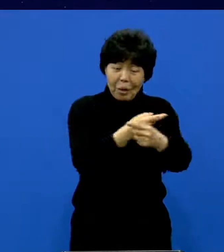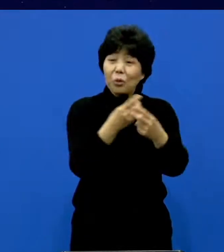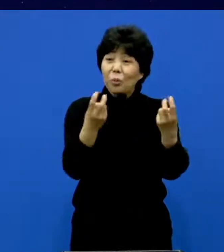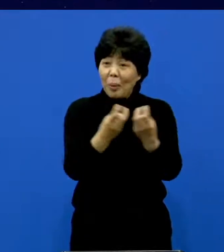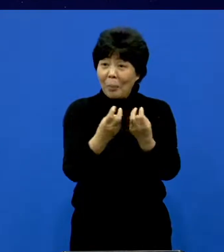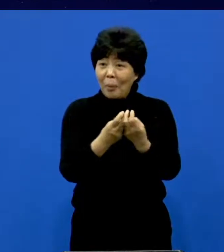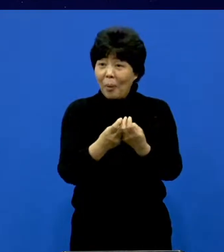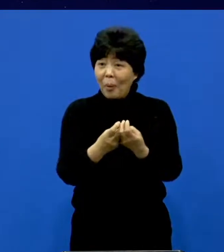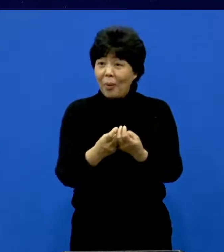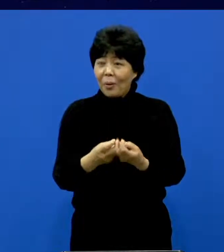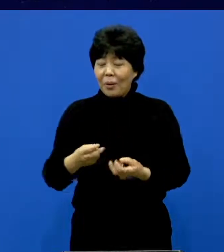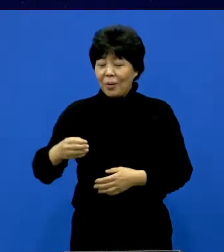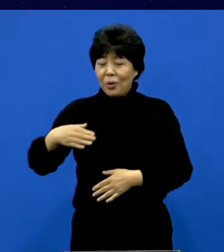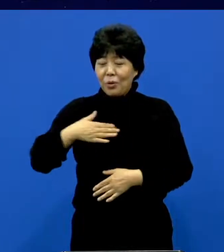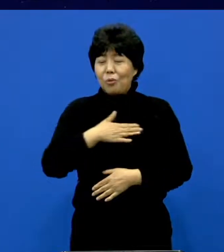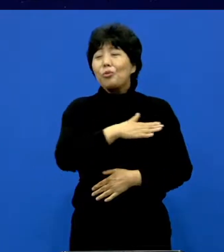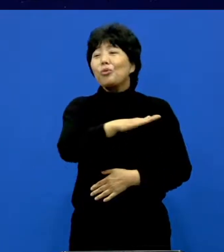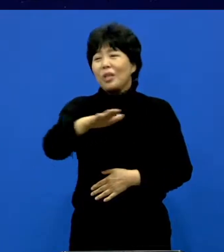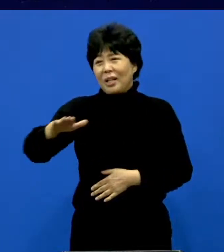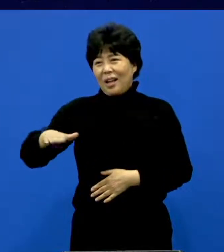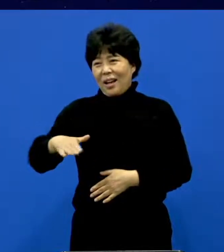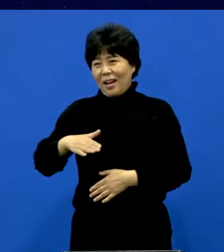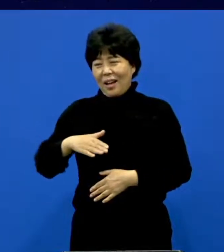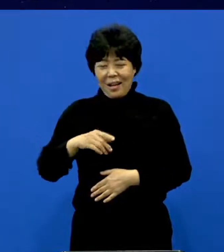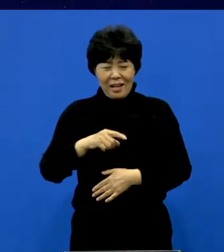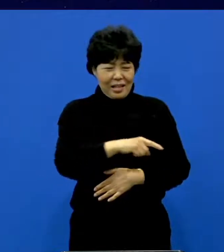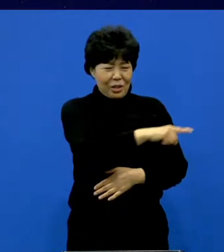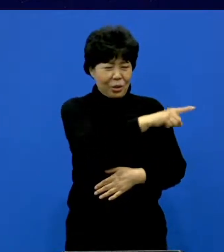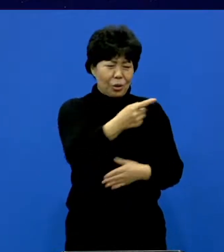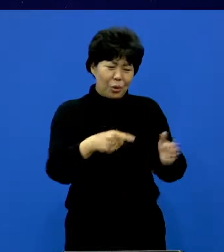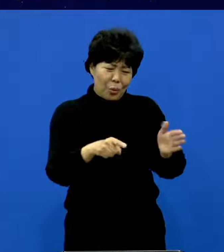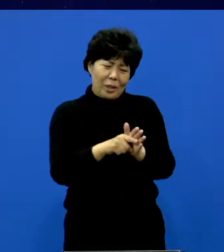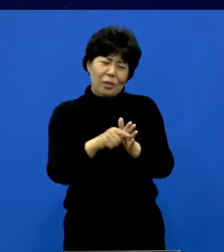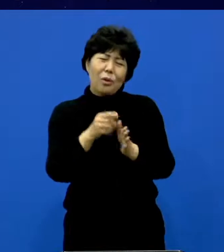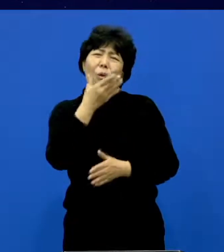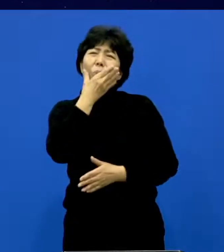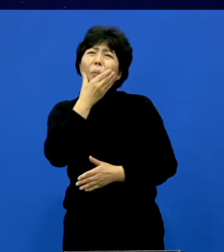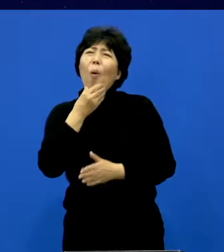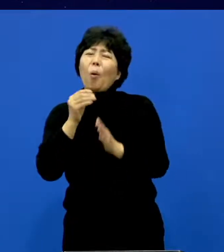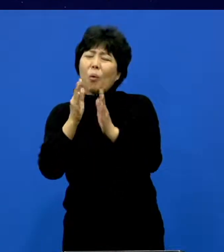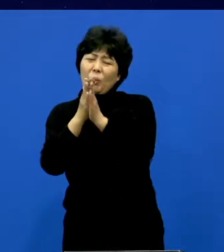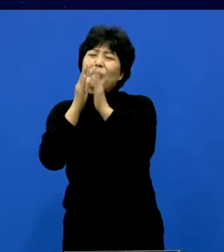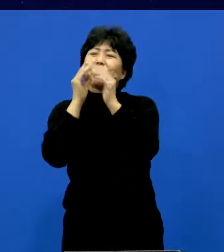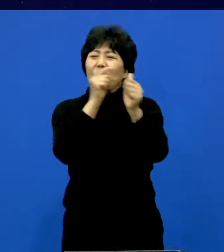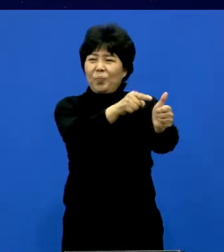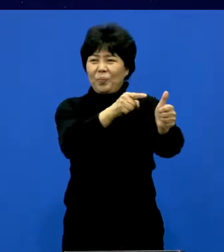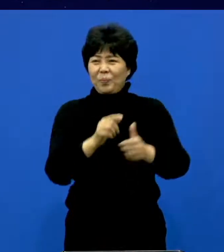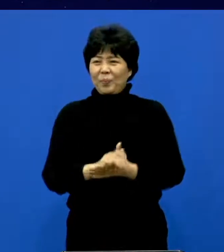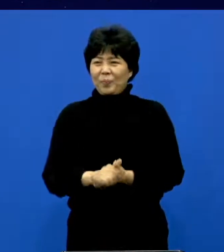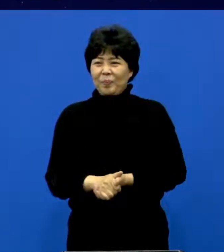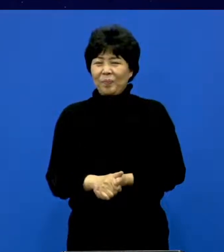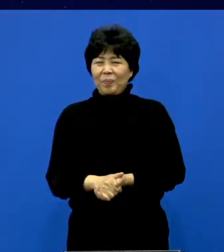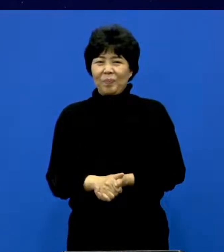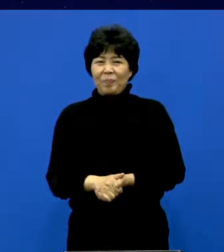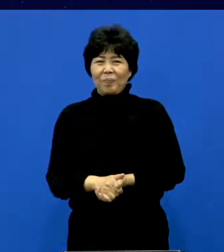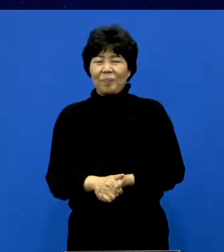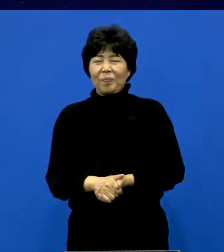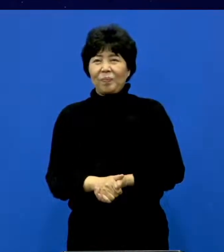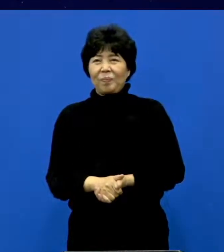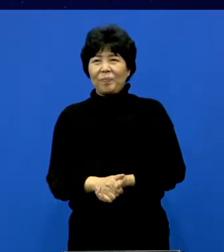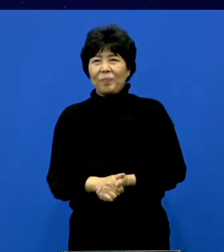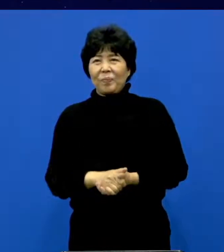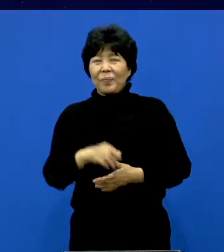받은 우리가 그들을 향하여 복을 비는 것입니다. 그들 안에는 복이 없어요. 그러니까 악이 있어요.